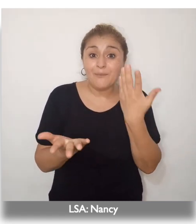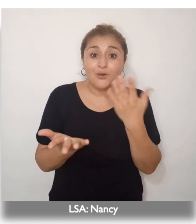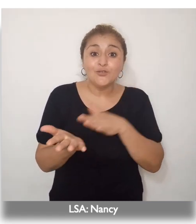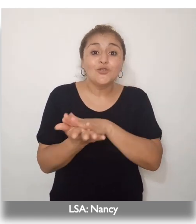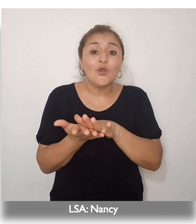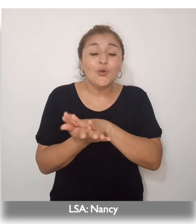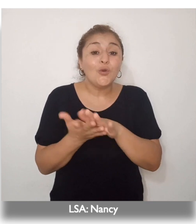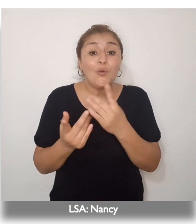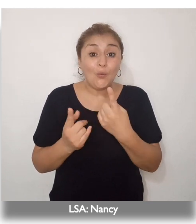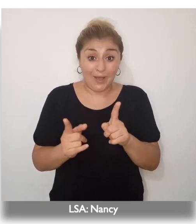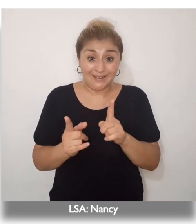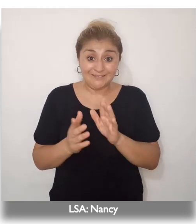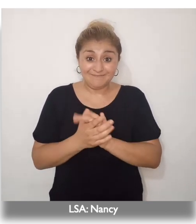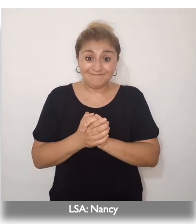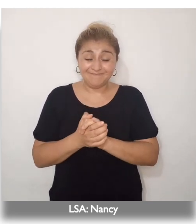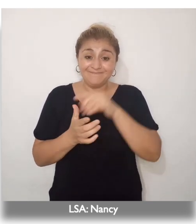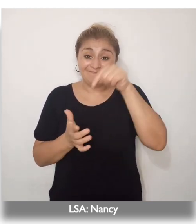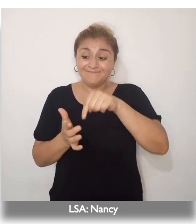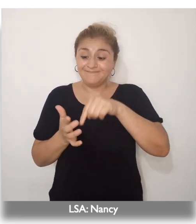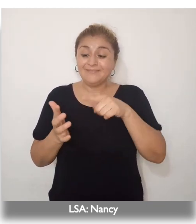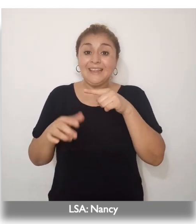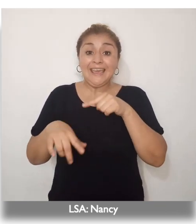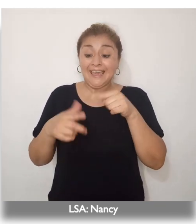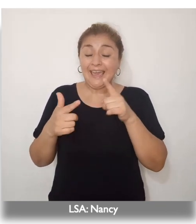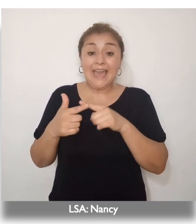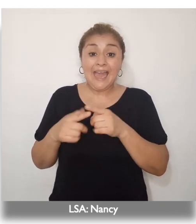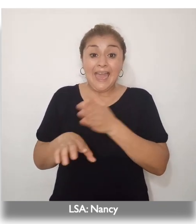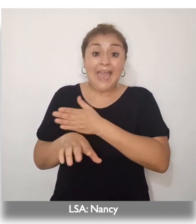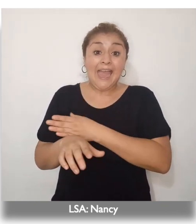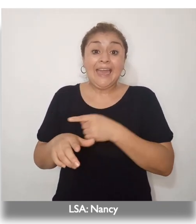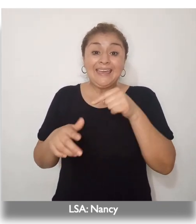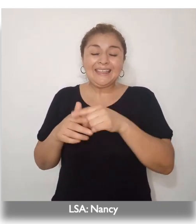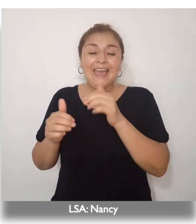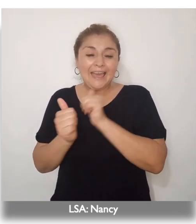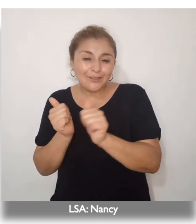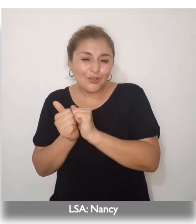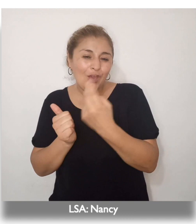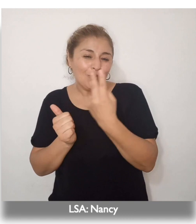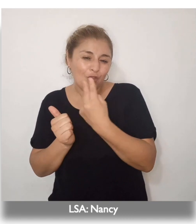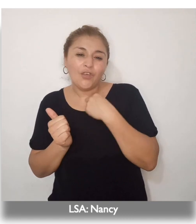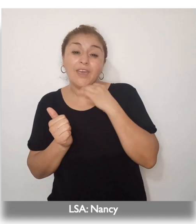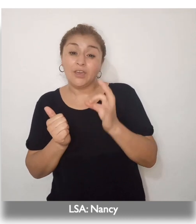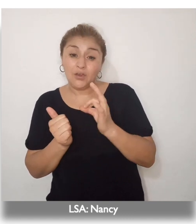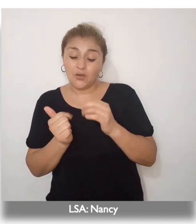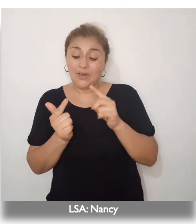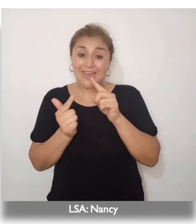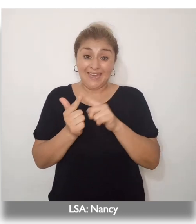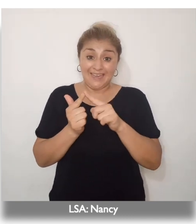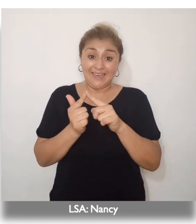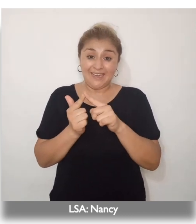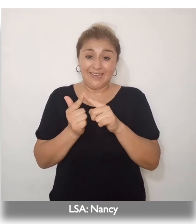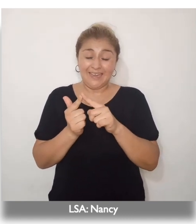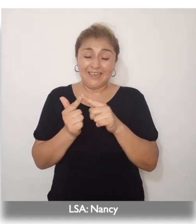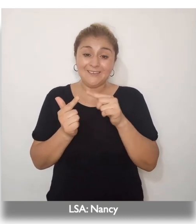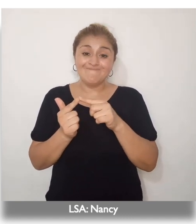hijo este hijo estaba en la casa él no había perdido sus bienes